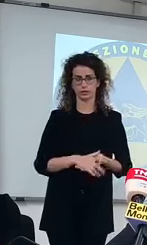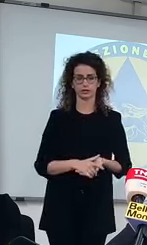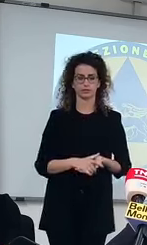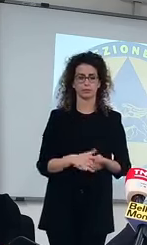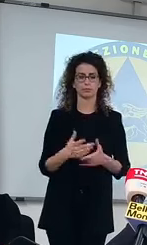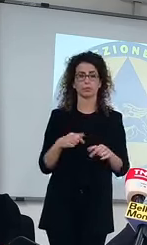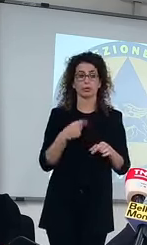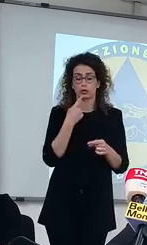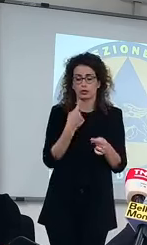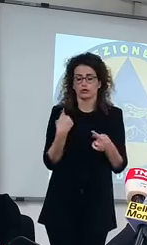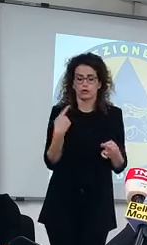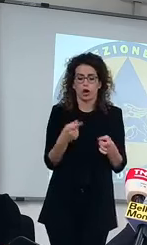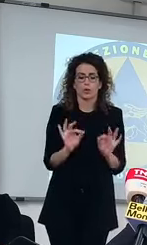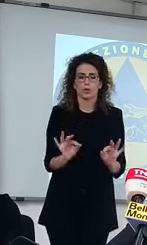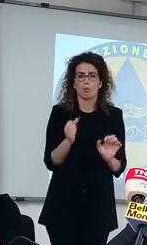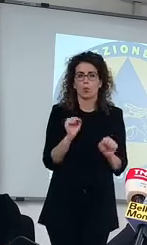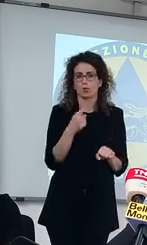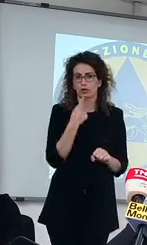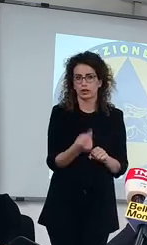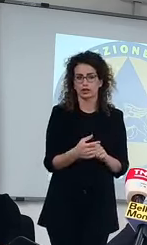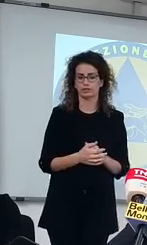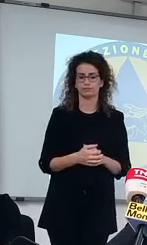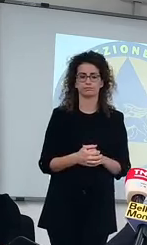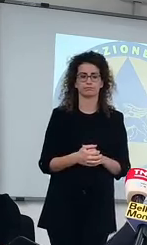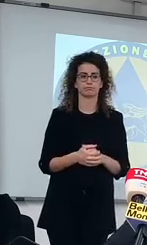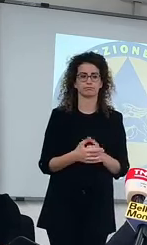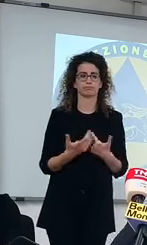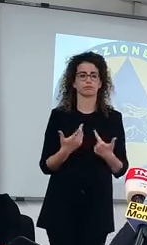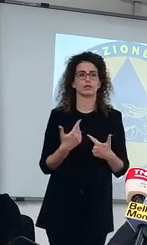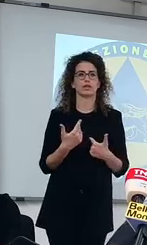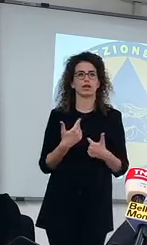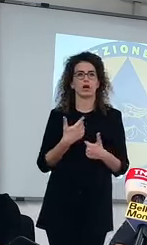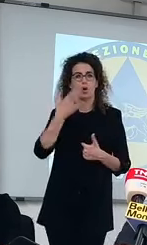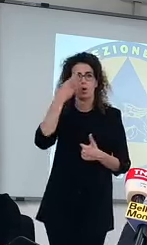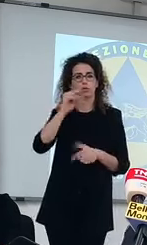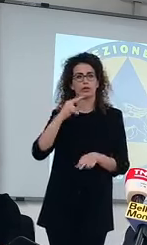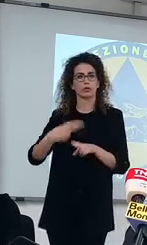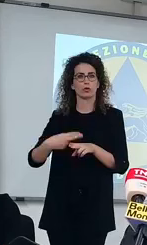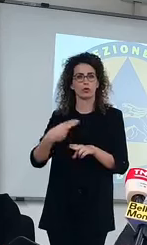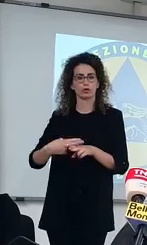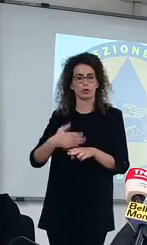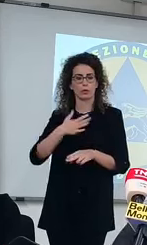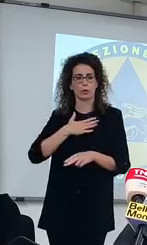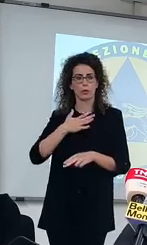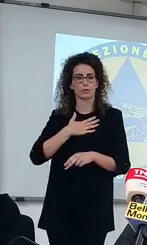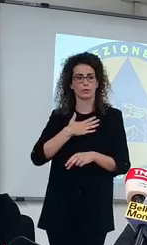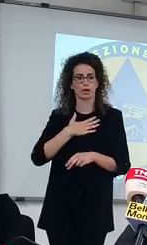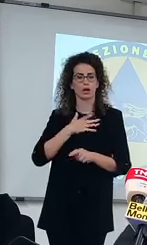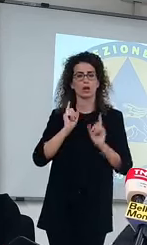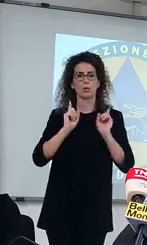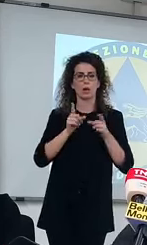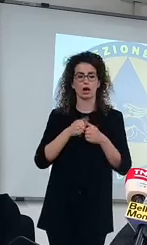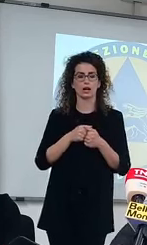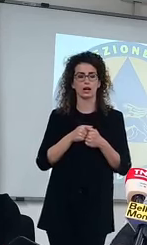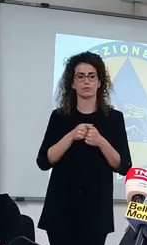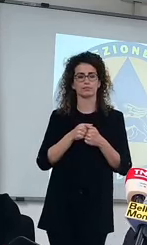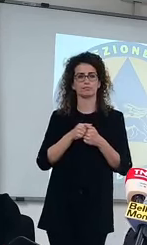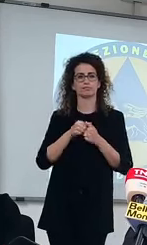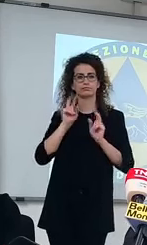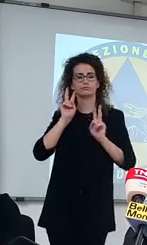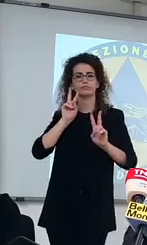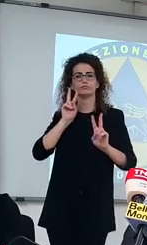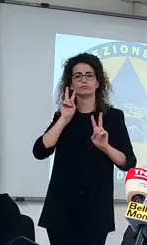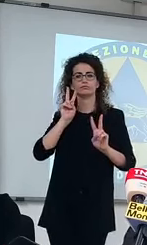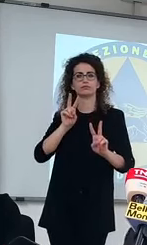dire fino a qui. Comunque la mia missione a Roma riguarda la visita del Capo dello